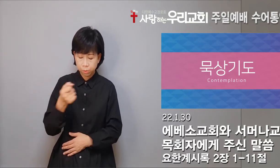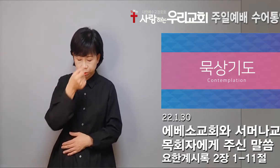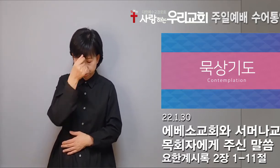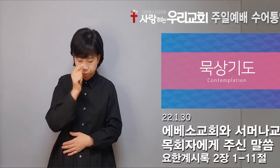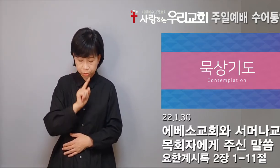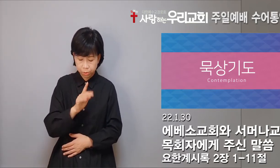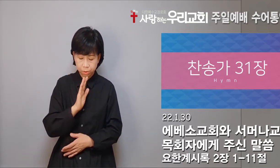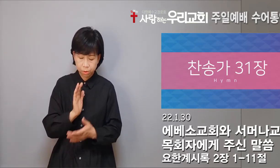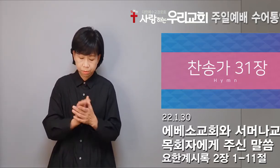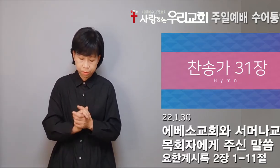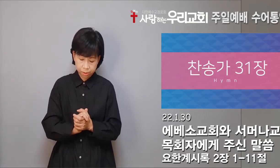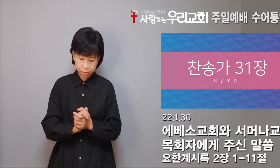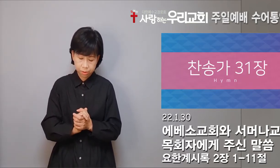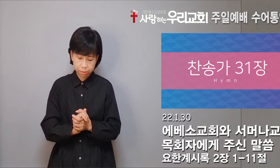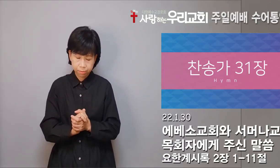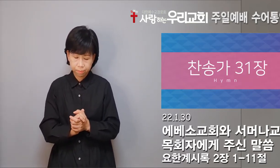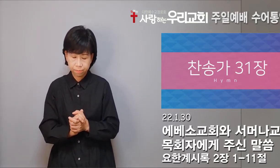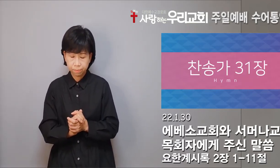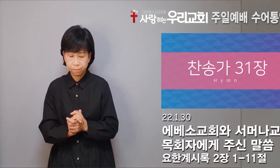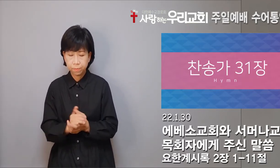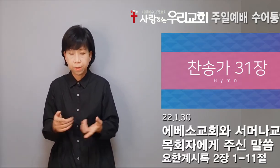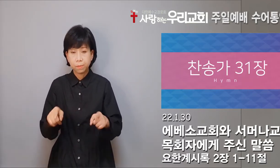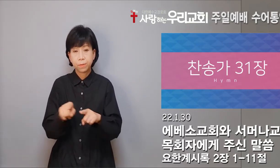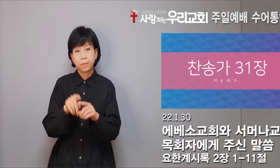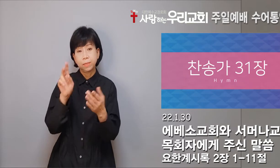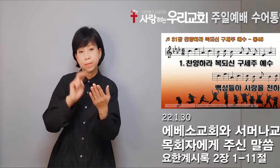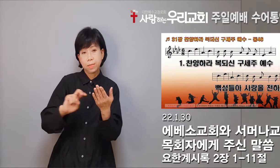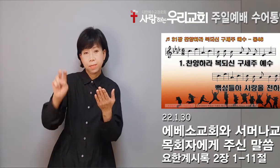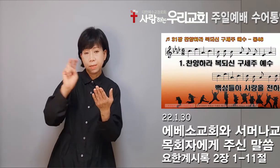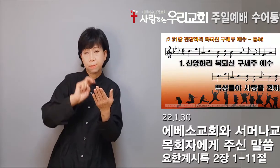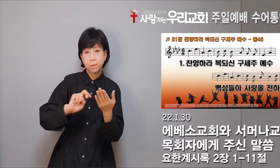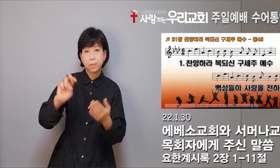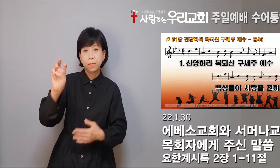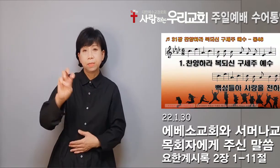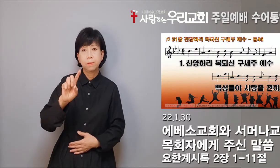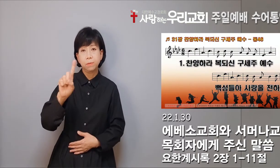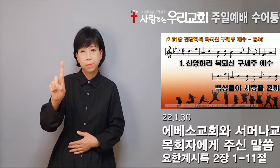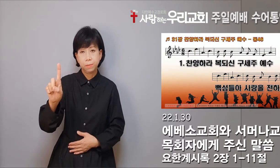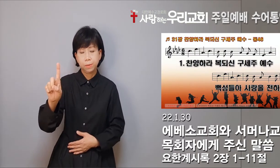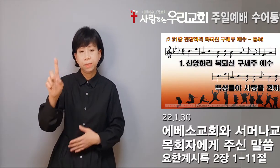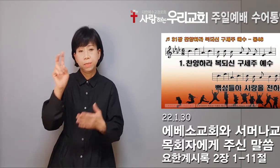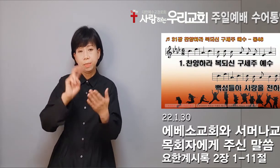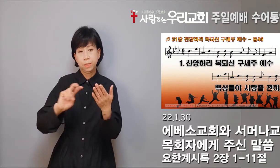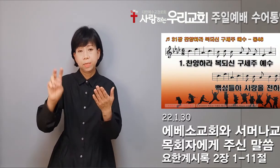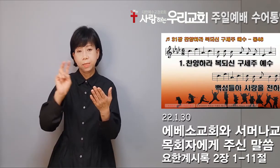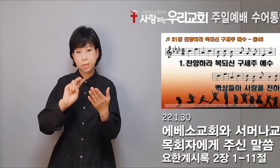기도합니다. 아멘. 찬송가 31장 하겠습니다.